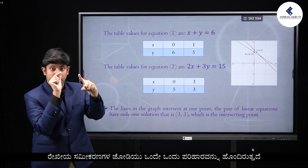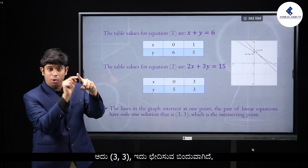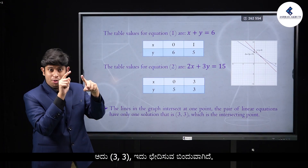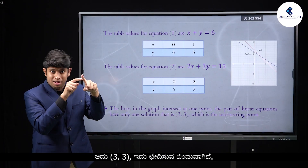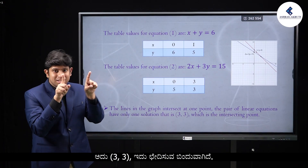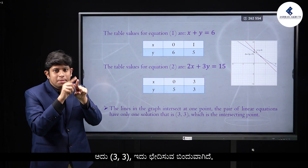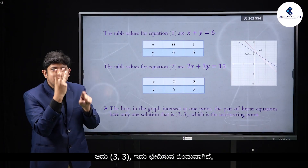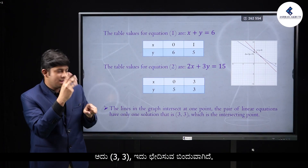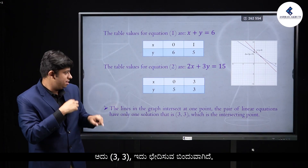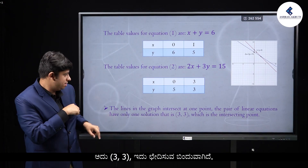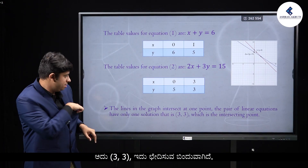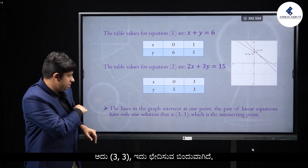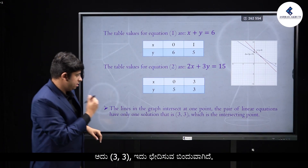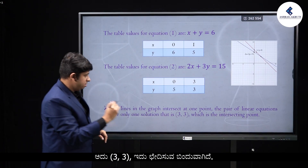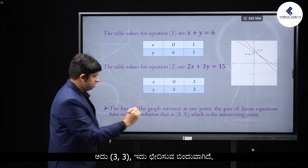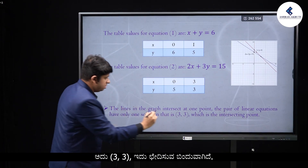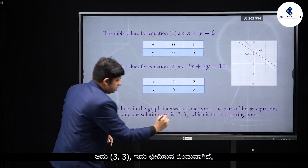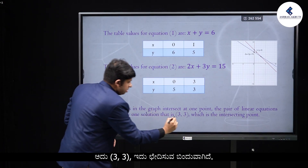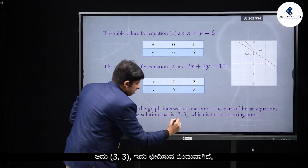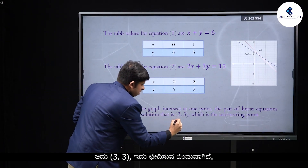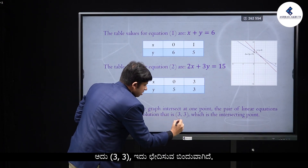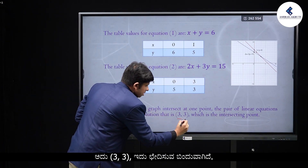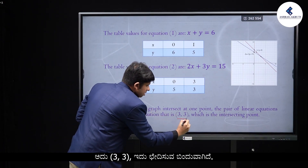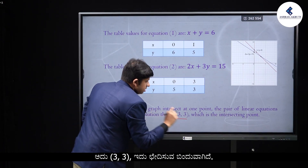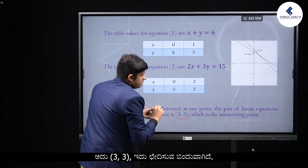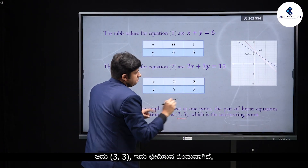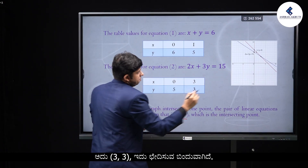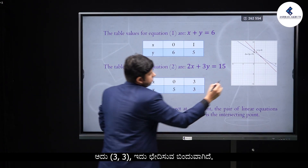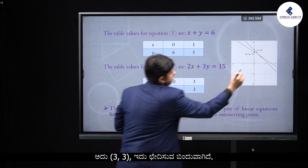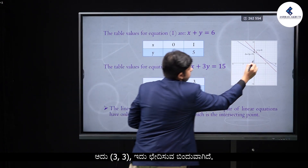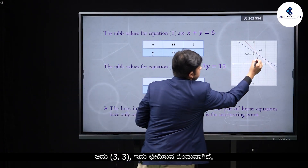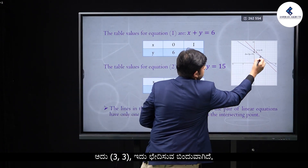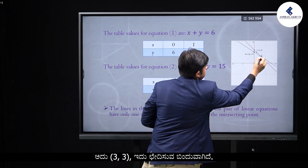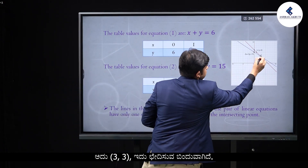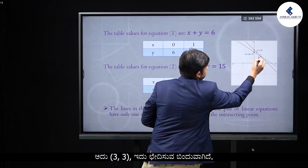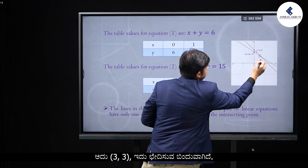ಅದು 3, 3. ಇದು ಛೇದಿಸುವ ಬಿಂದುವಾಗಿದೆ.